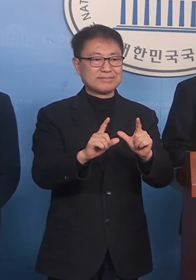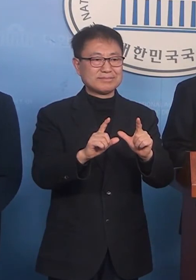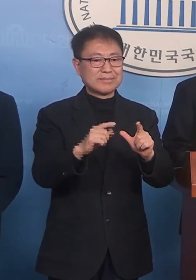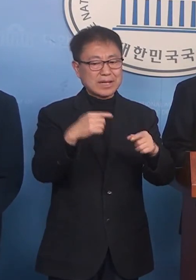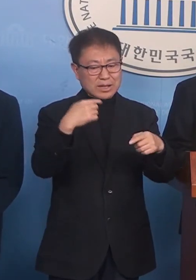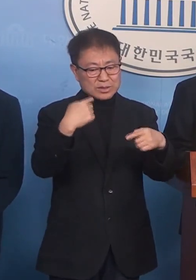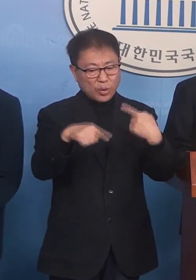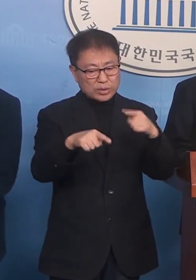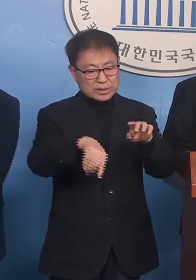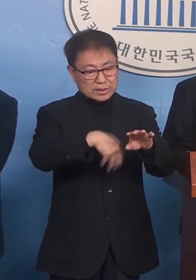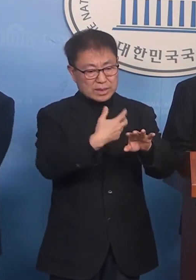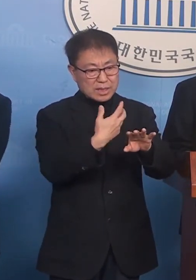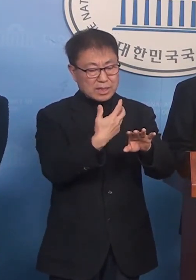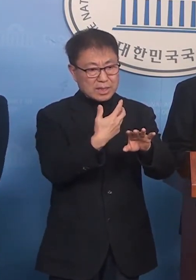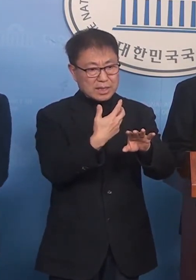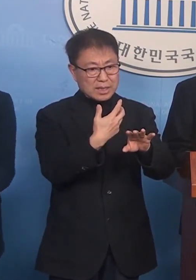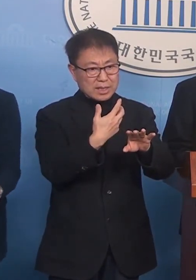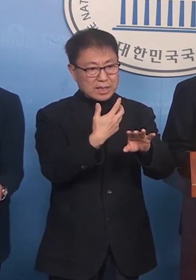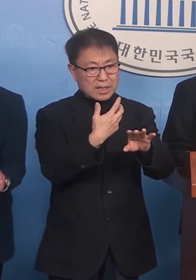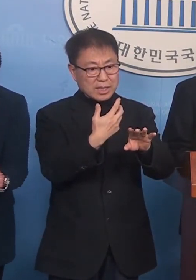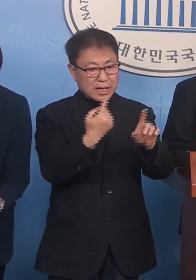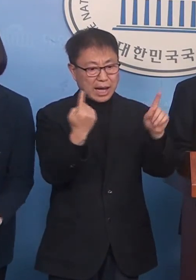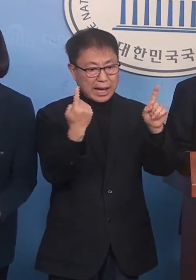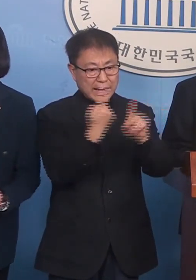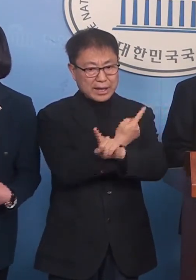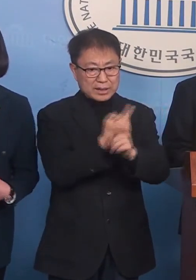정치 개혁을 화두로